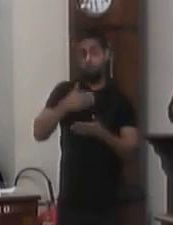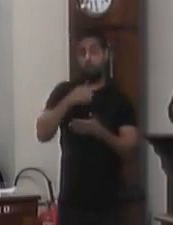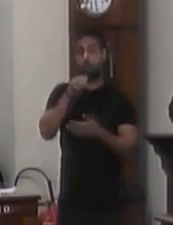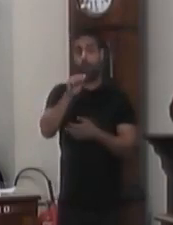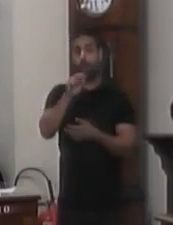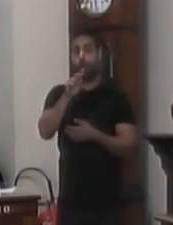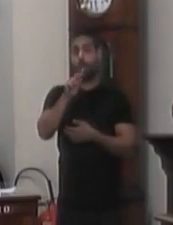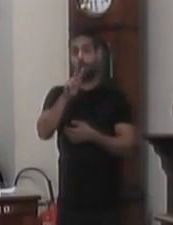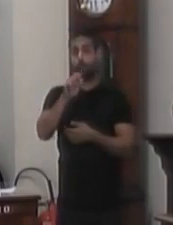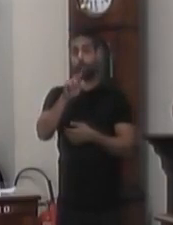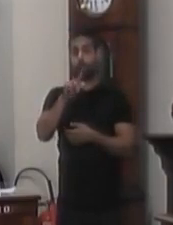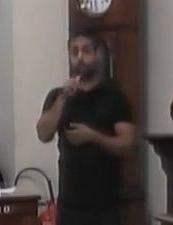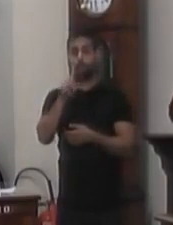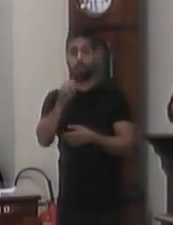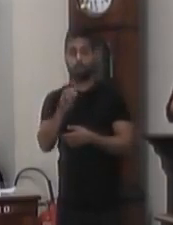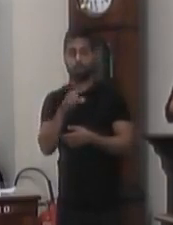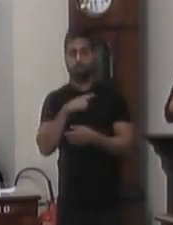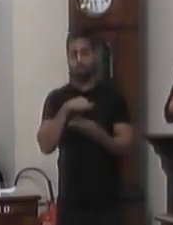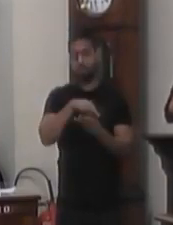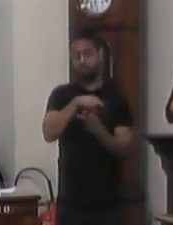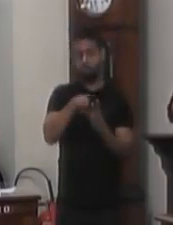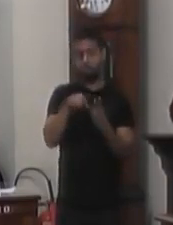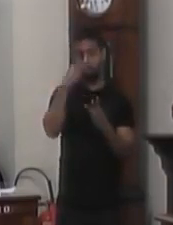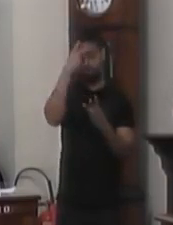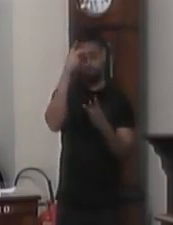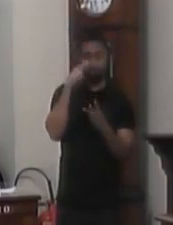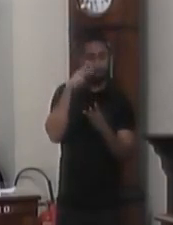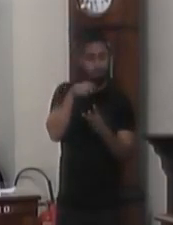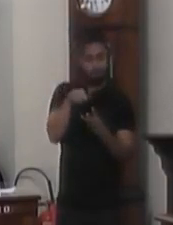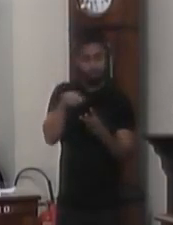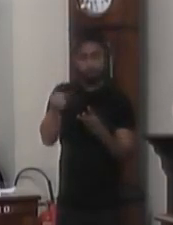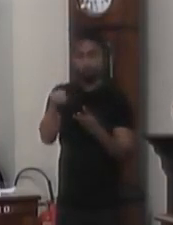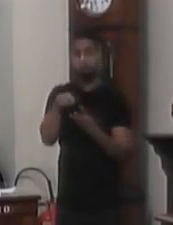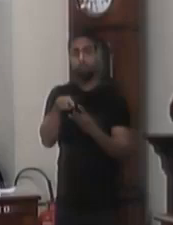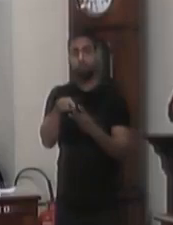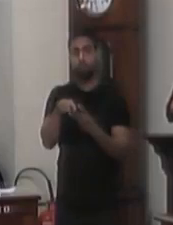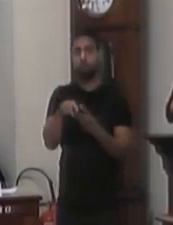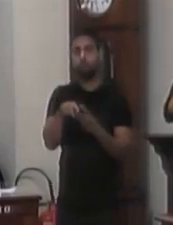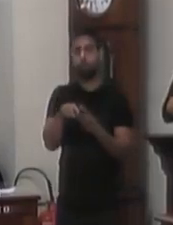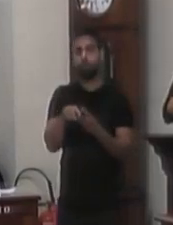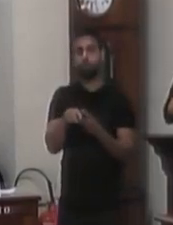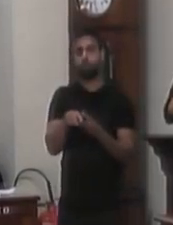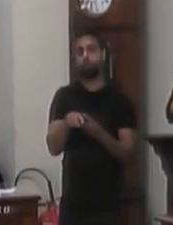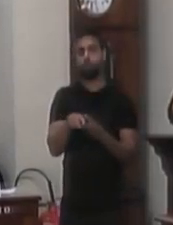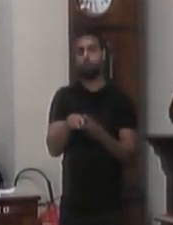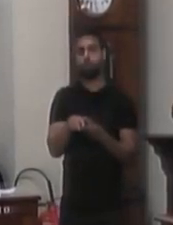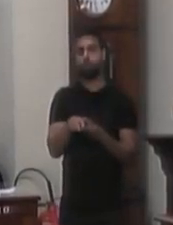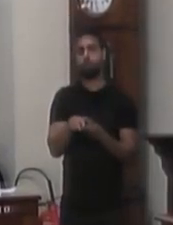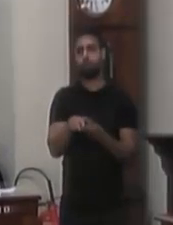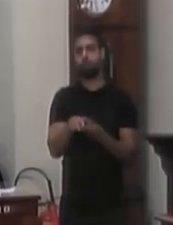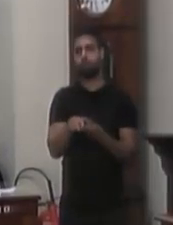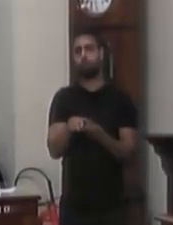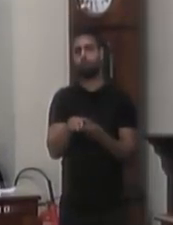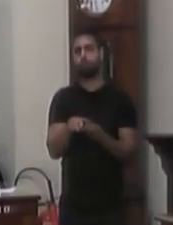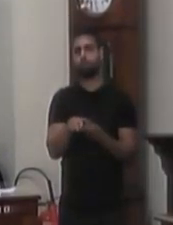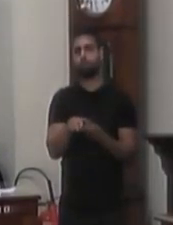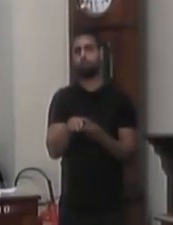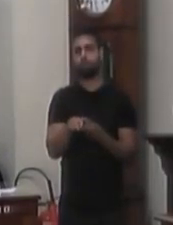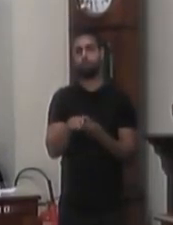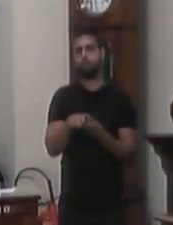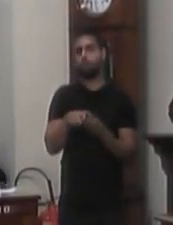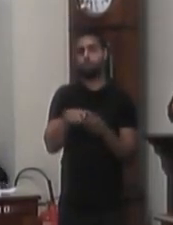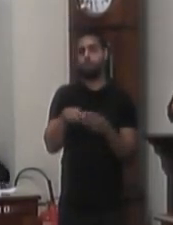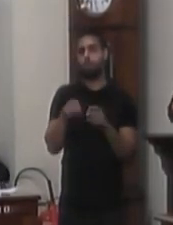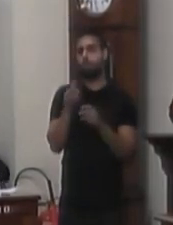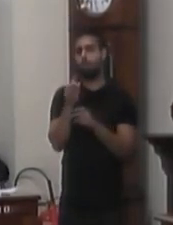né? Normalmente são 3, no mínimo, avaliações. Esse é valor venal? Vocês fazem isso pelo valor venal ou não? Não, não é